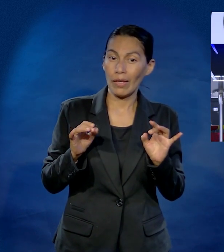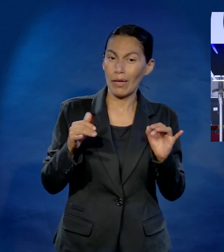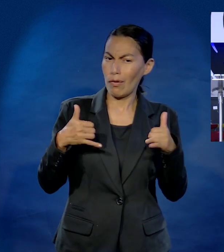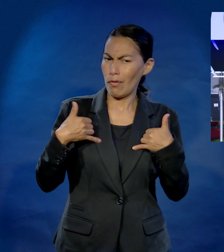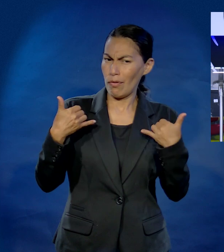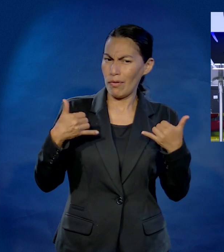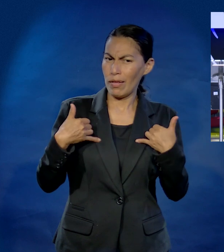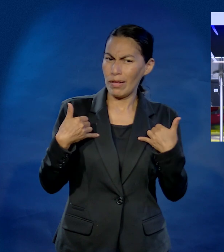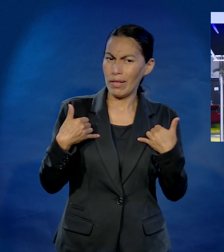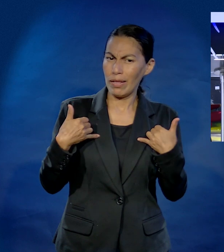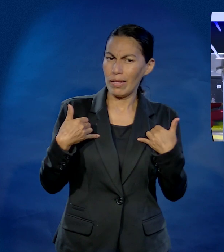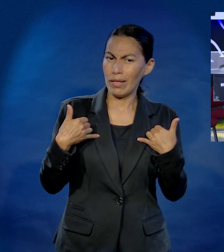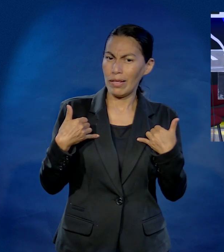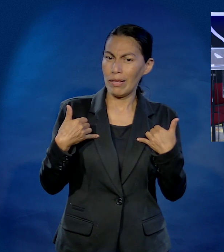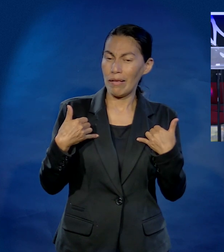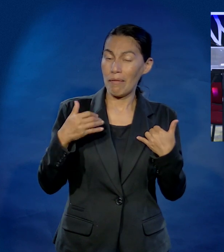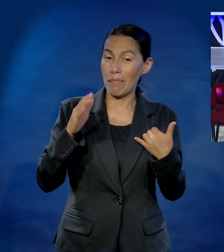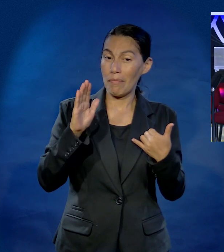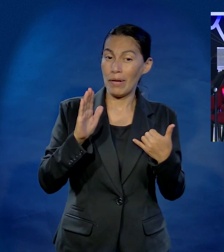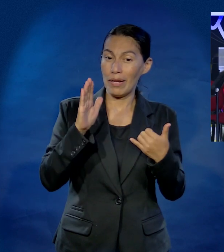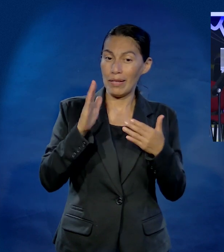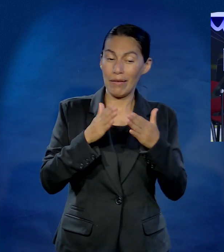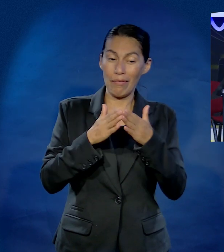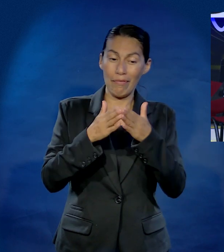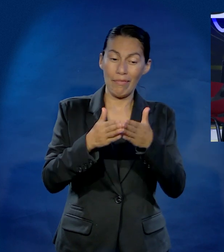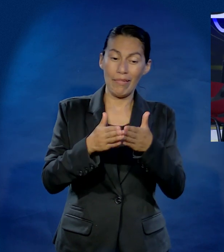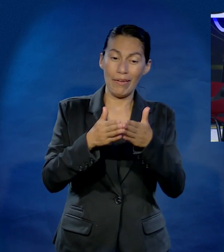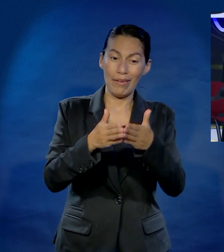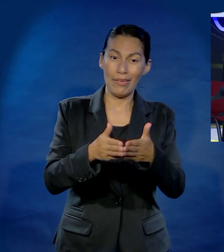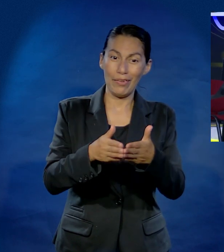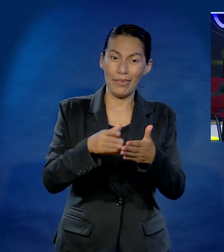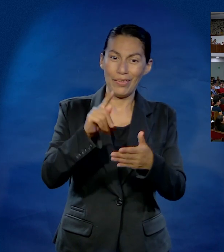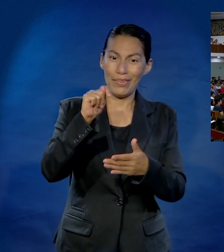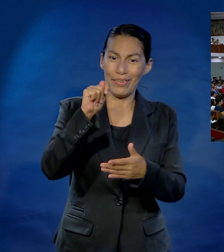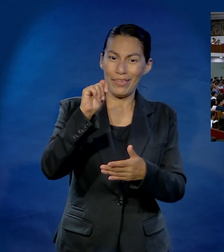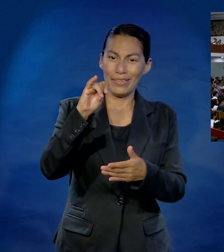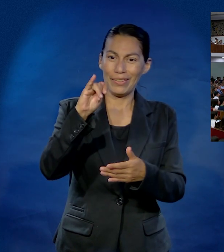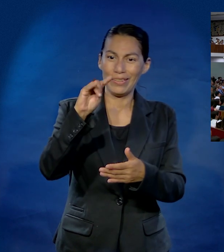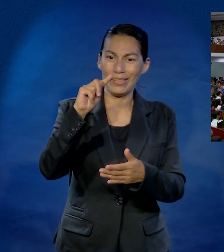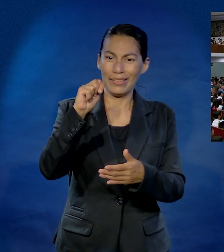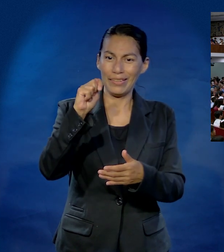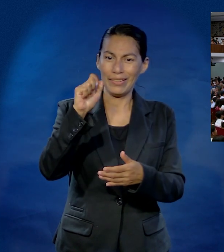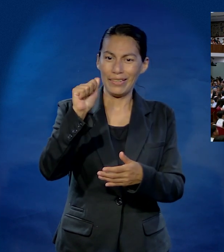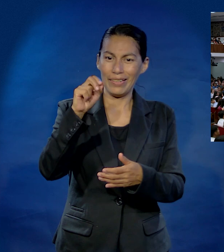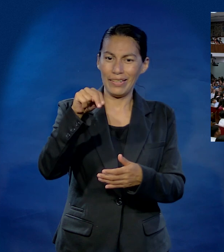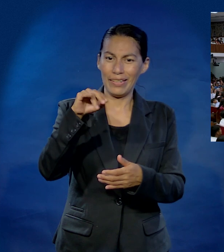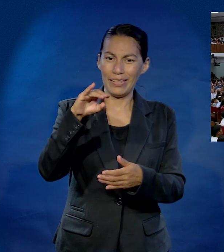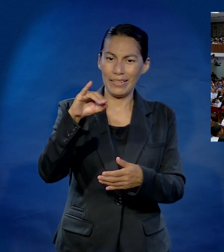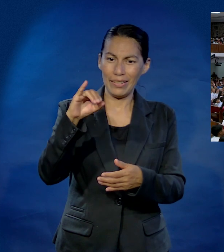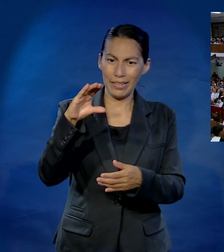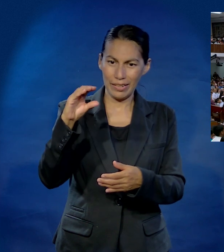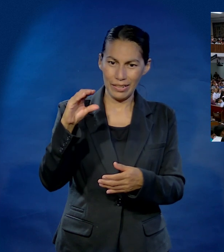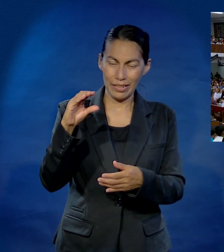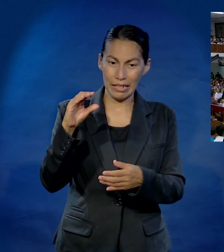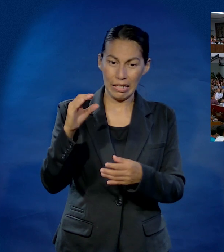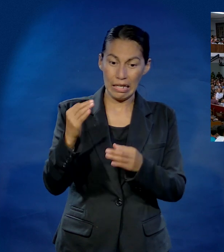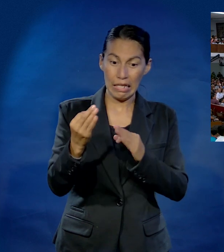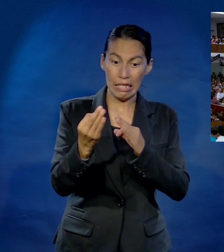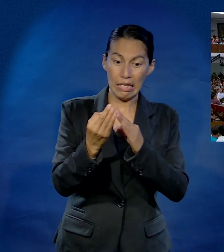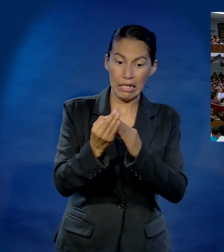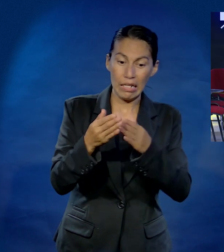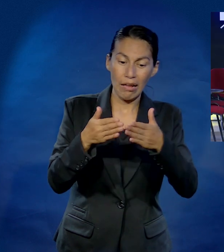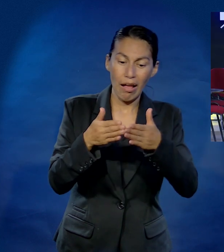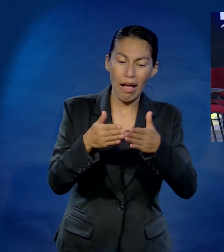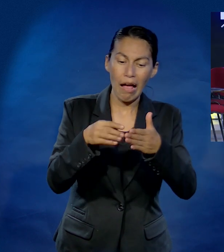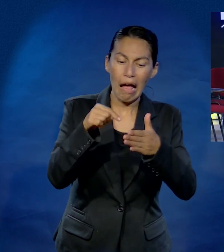segundos, el muchacho se encontraba casi al estilo Titanic, ¿no? En la orilla, grabando algo